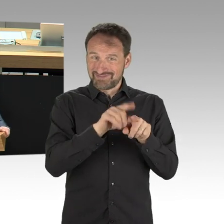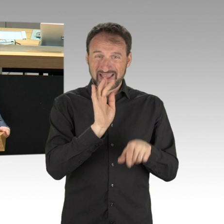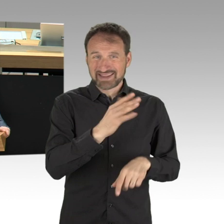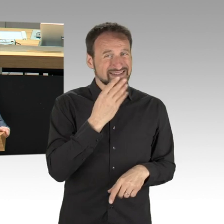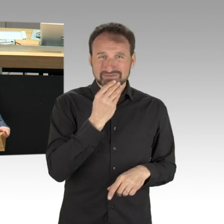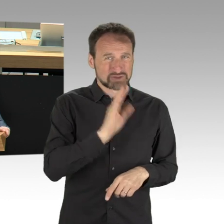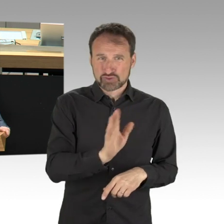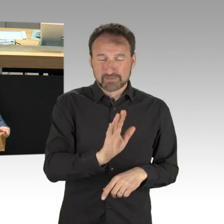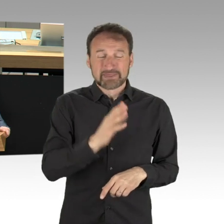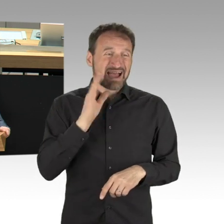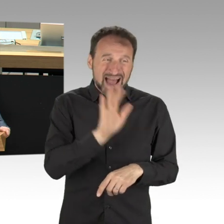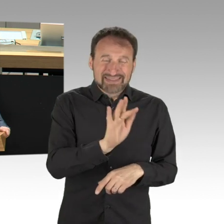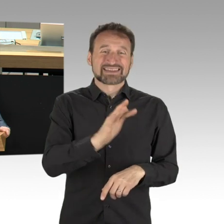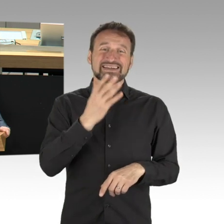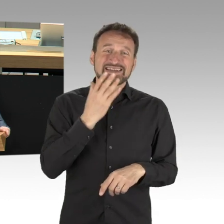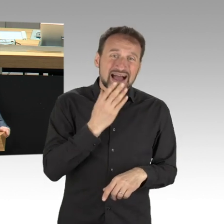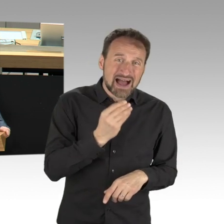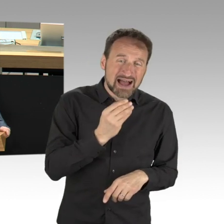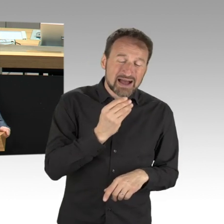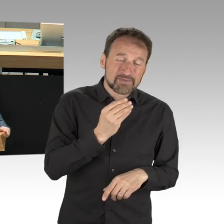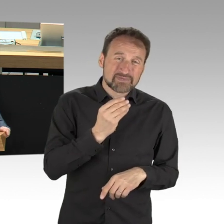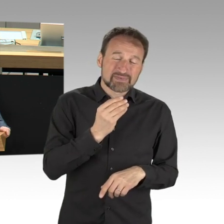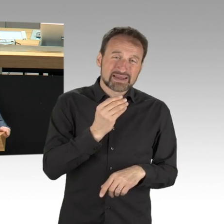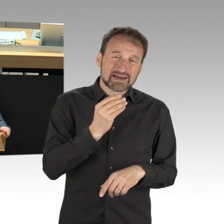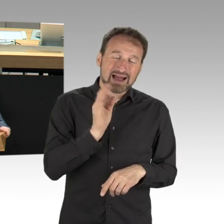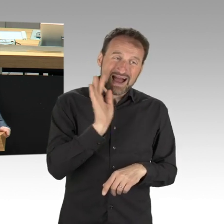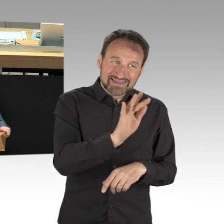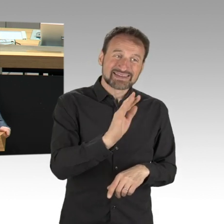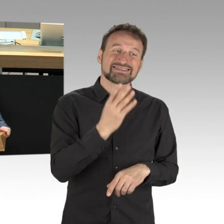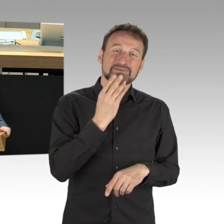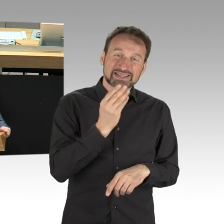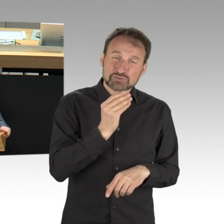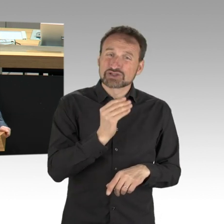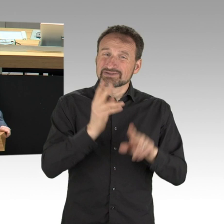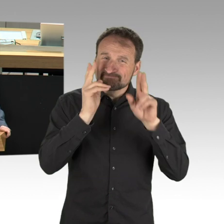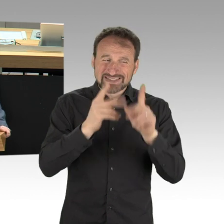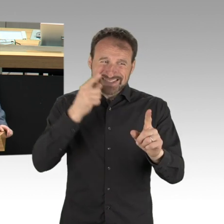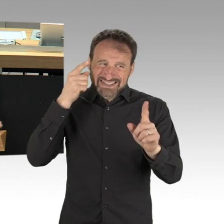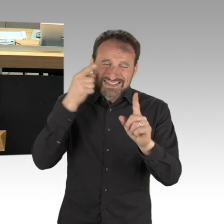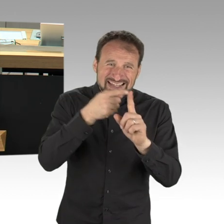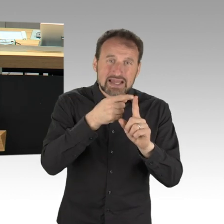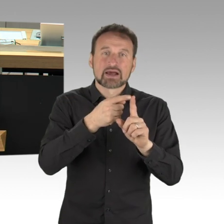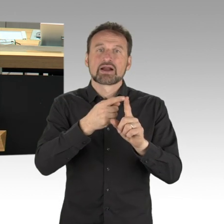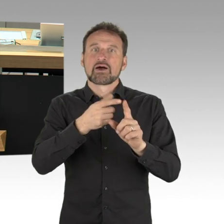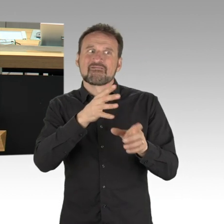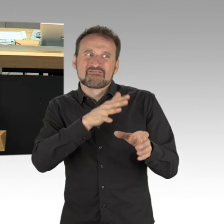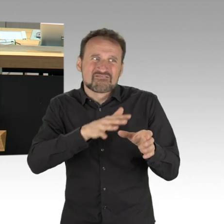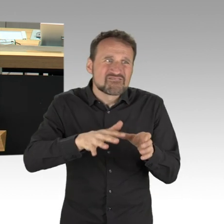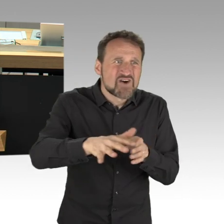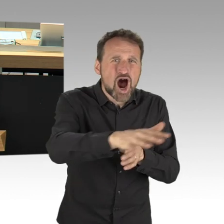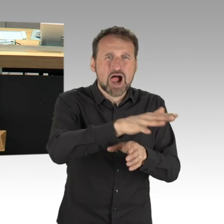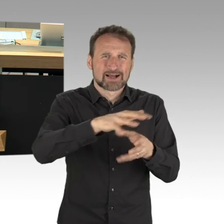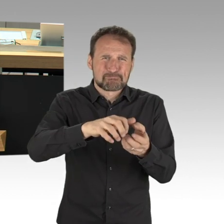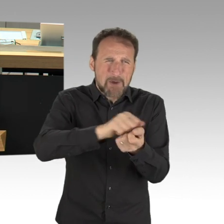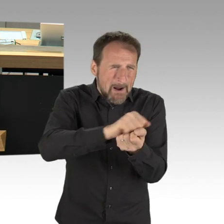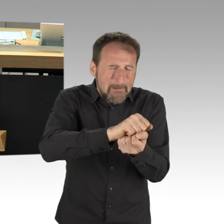einen Staat auszulöschen. Und das ist nicht vergleichbar mit irgendetwas anderem. Und dagegen müssen wir so entschieden